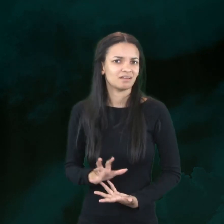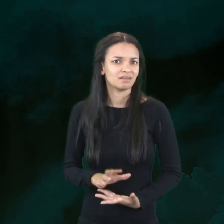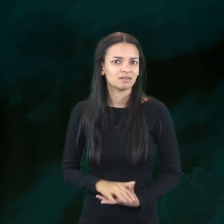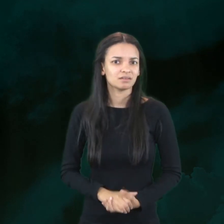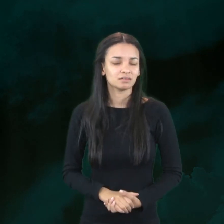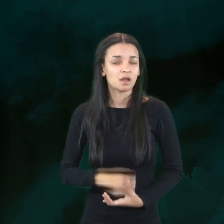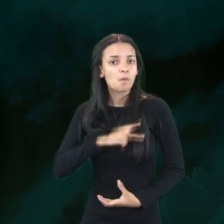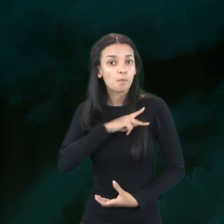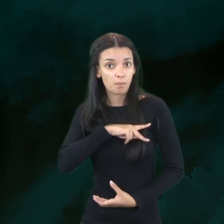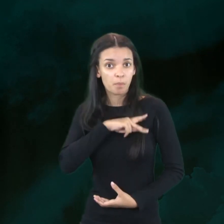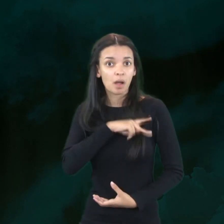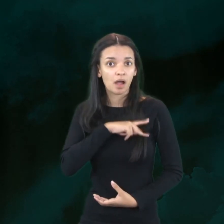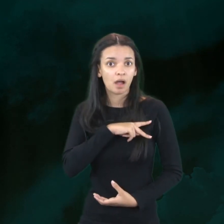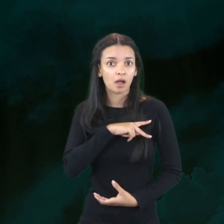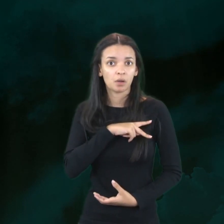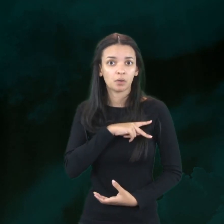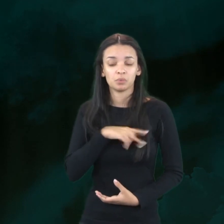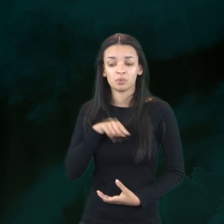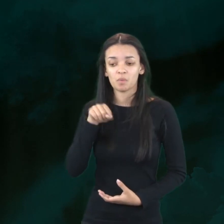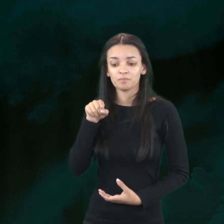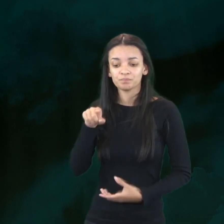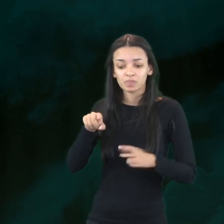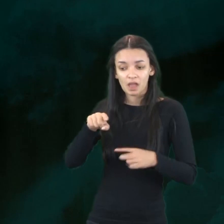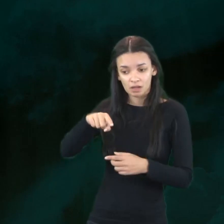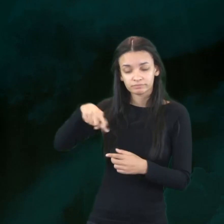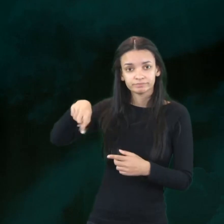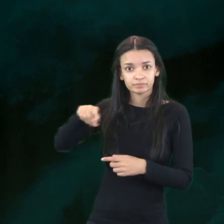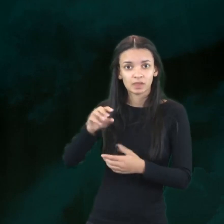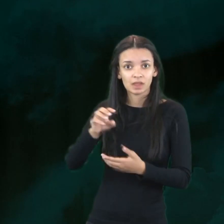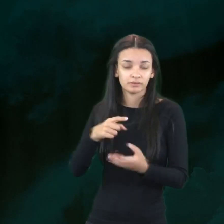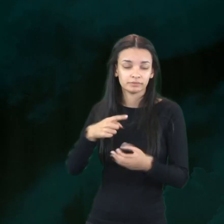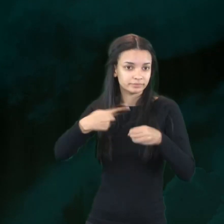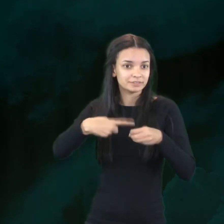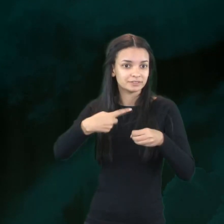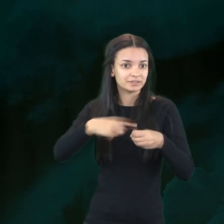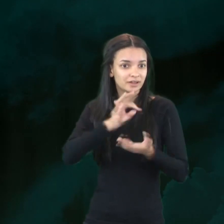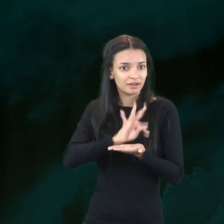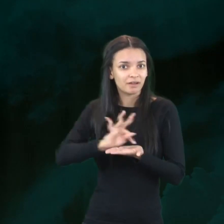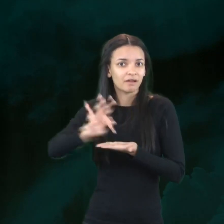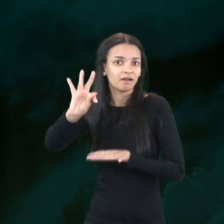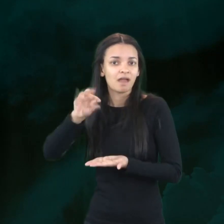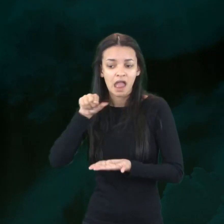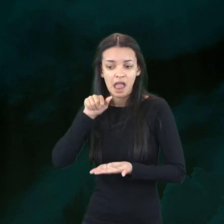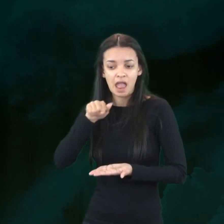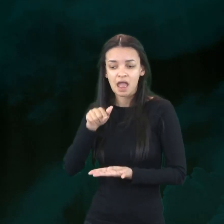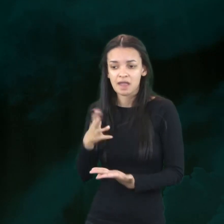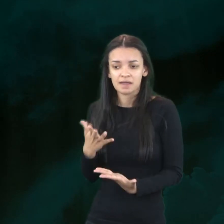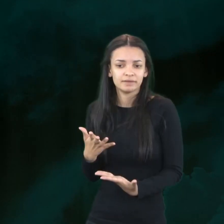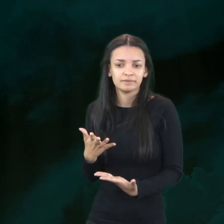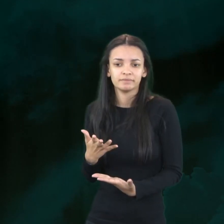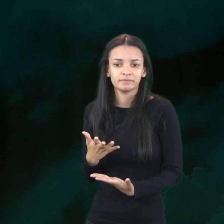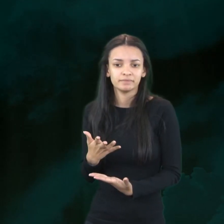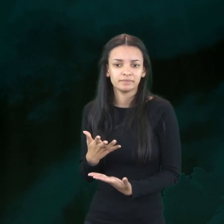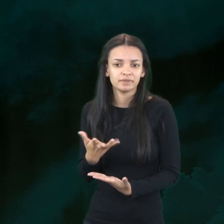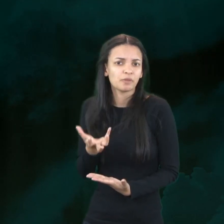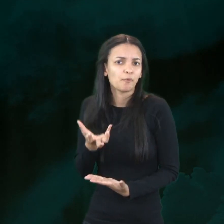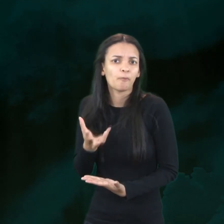Paulo, quando esteve no meio deles, ele não se aproveitou deles, não, para angariar um fundo para ele,